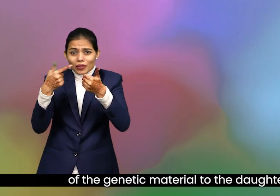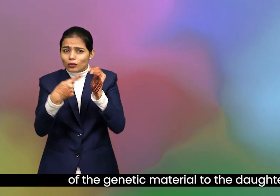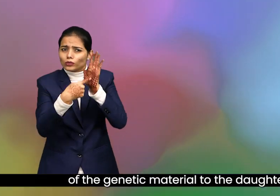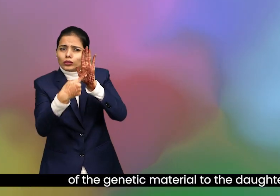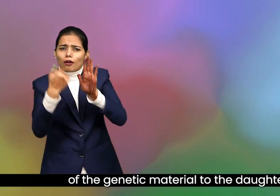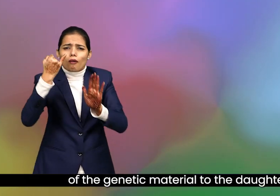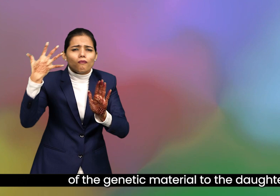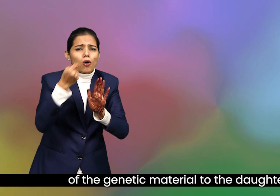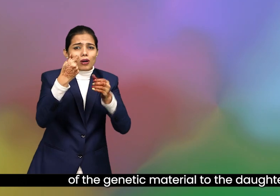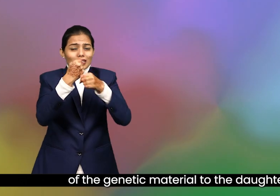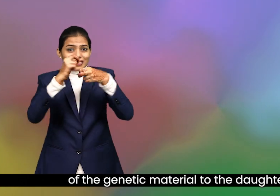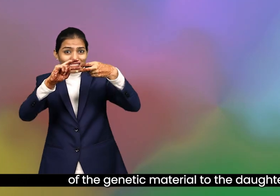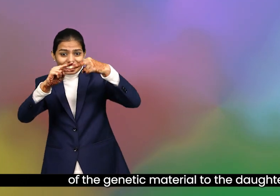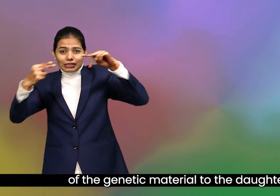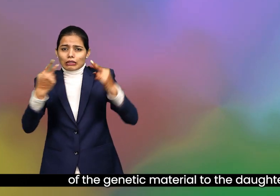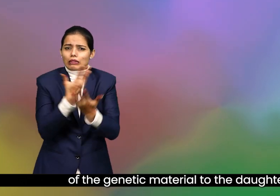daughter எடுக்கப்படுகிறது. cells.